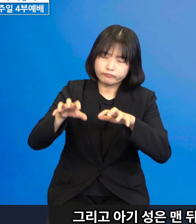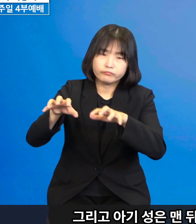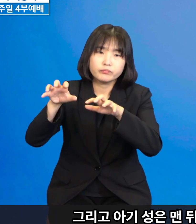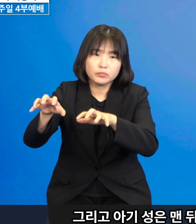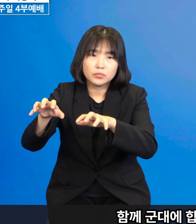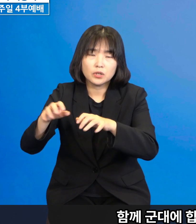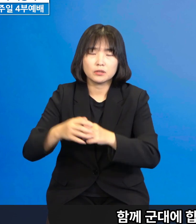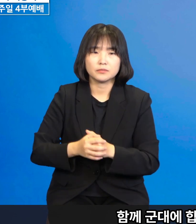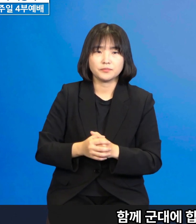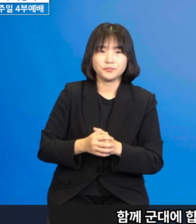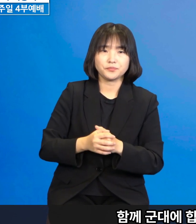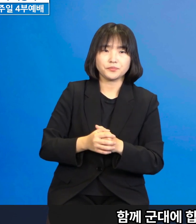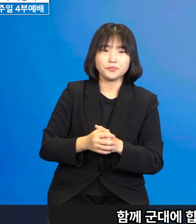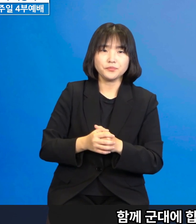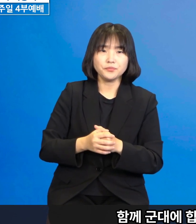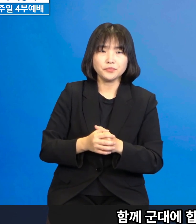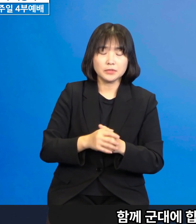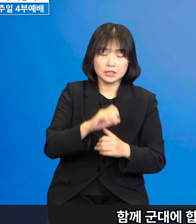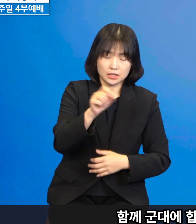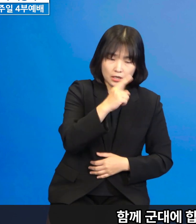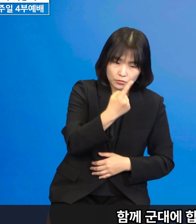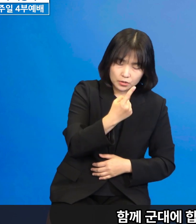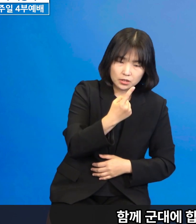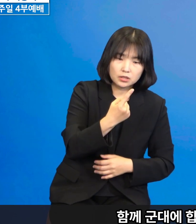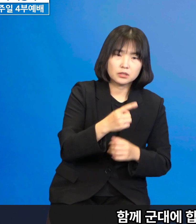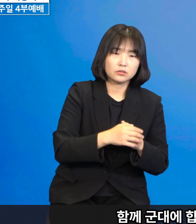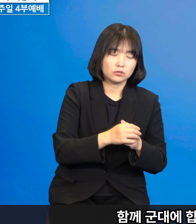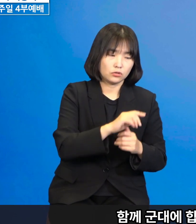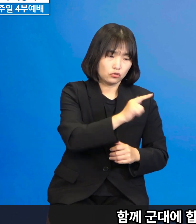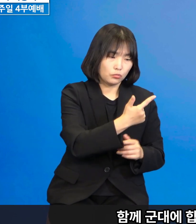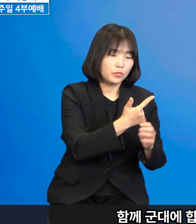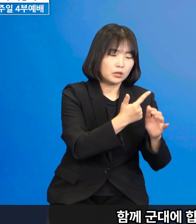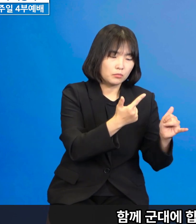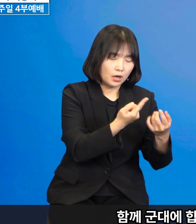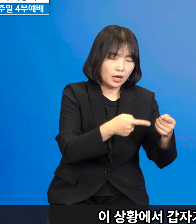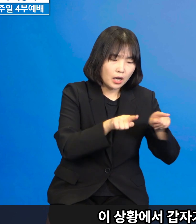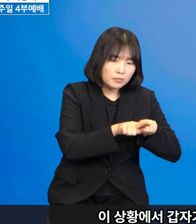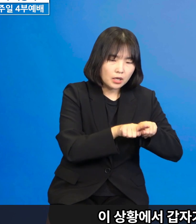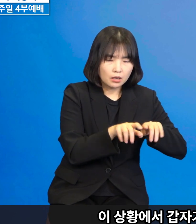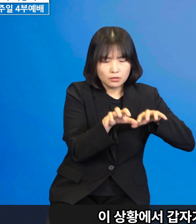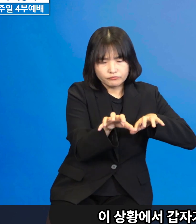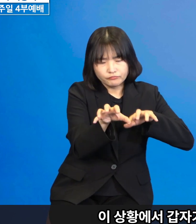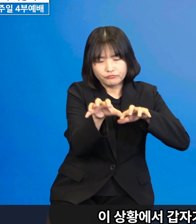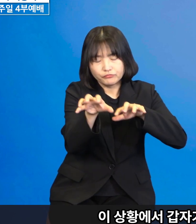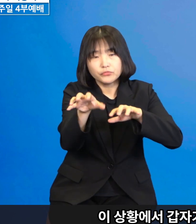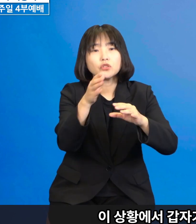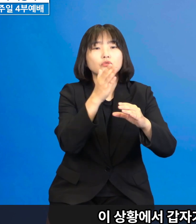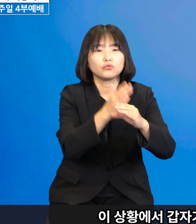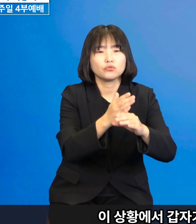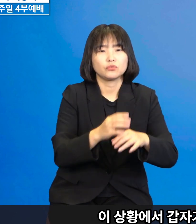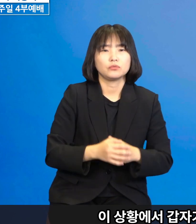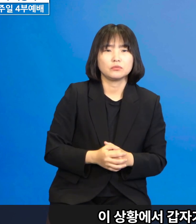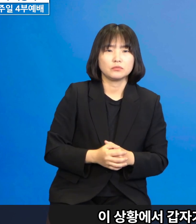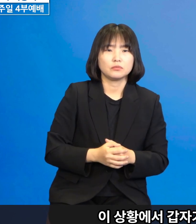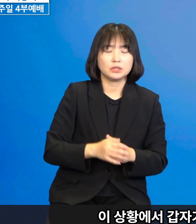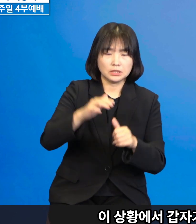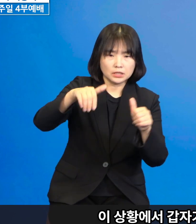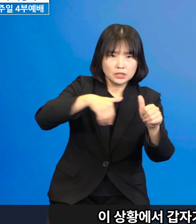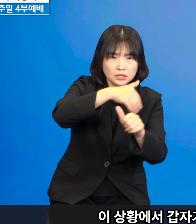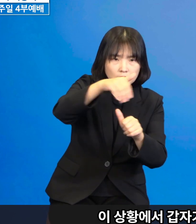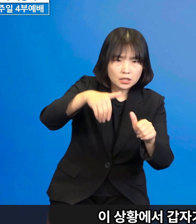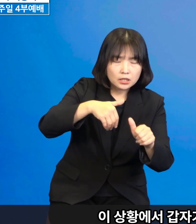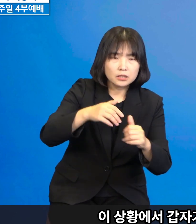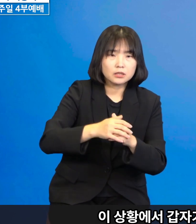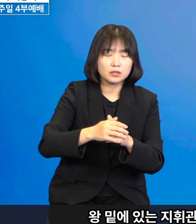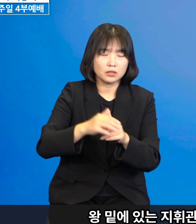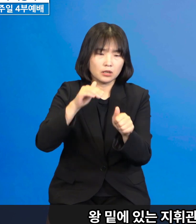600명 부하가 함께 군대에 합류하여 가고 있어요. 이 상황에서 갑자기 블레셋의